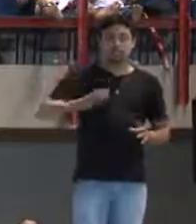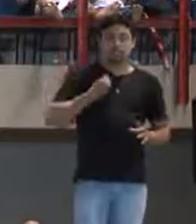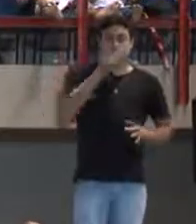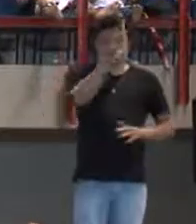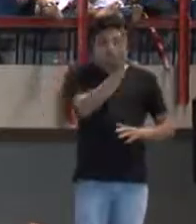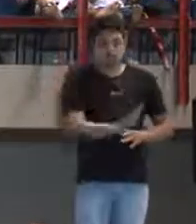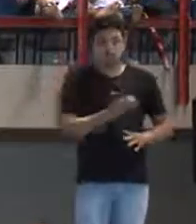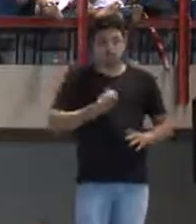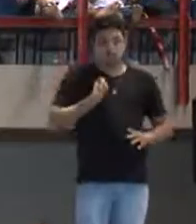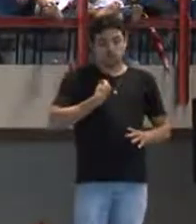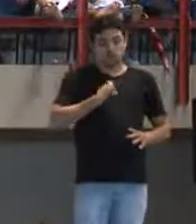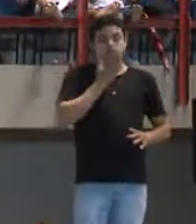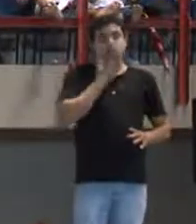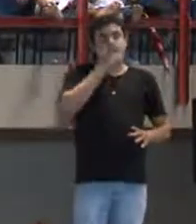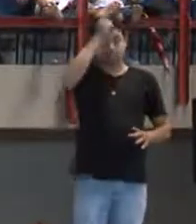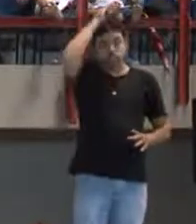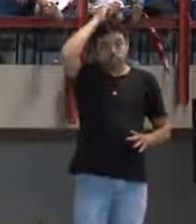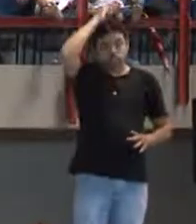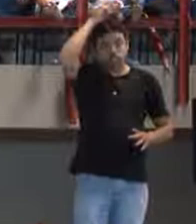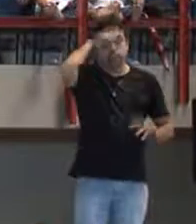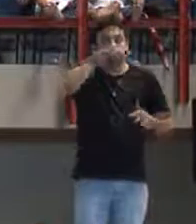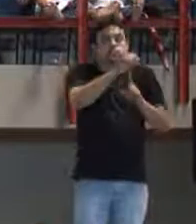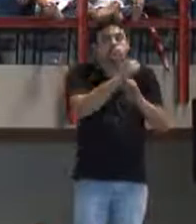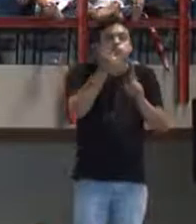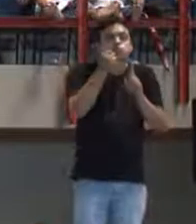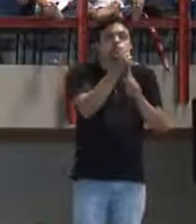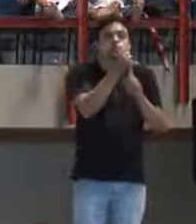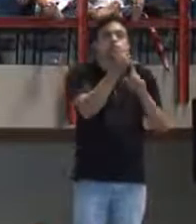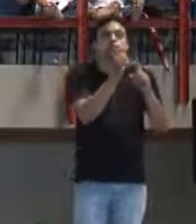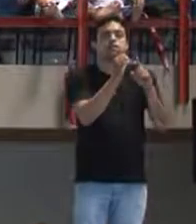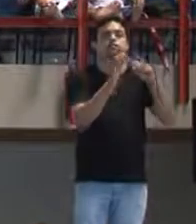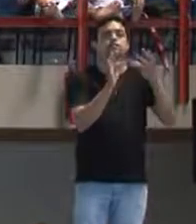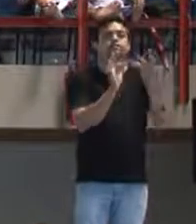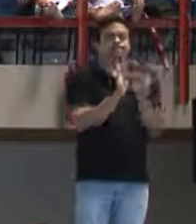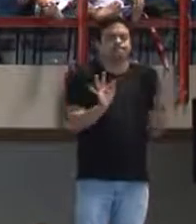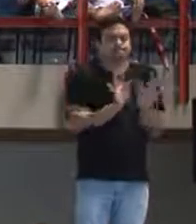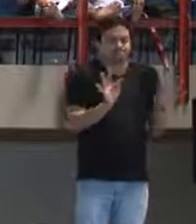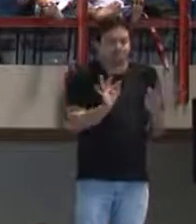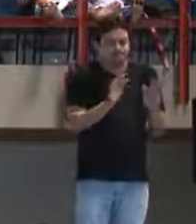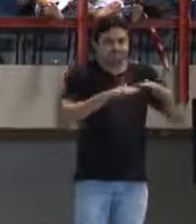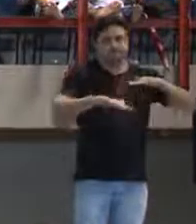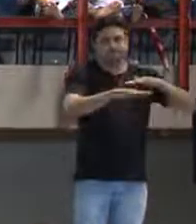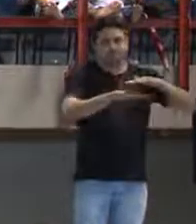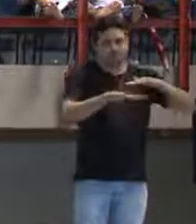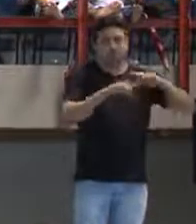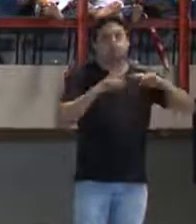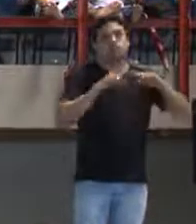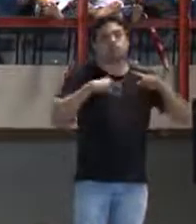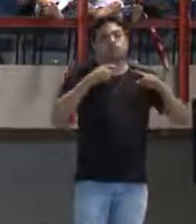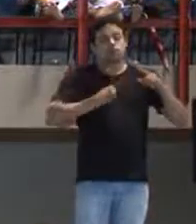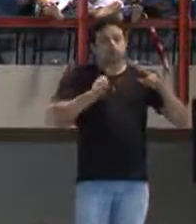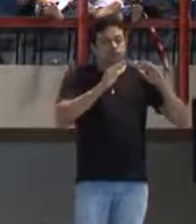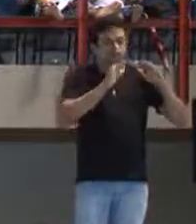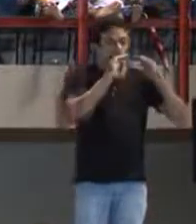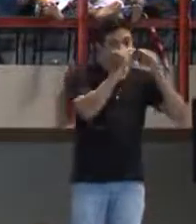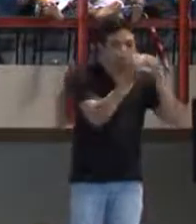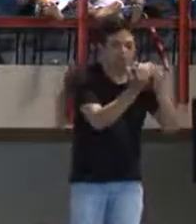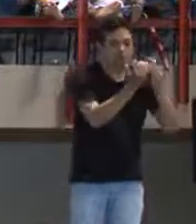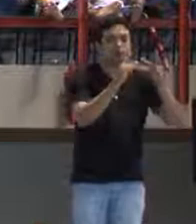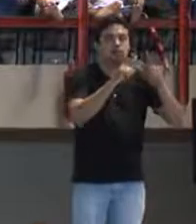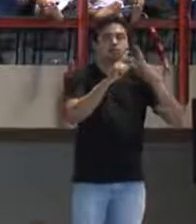Brasil, eles viviam numa sociedade muito primitiva. Tá? Moravam numa oca,